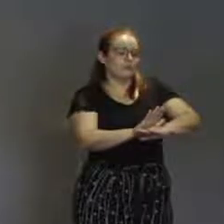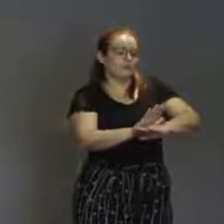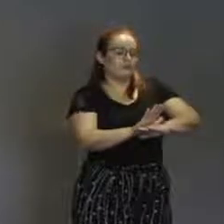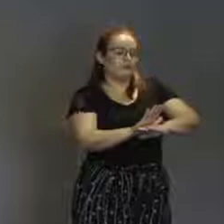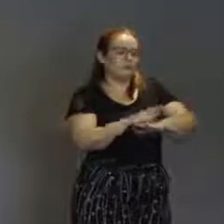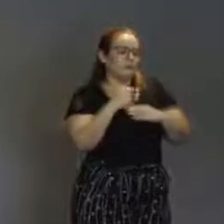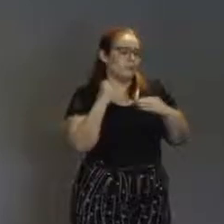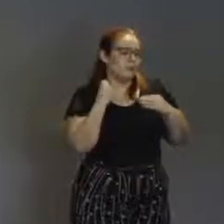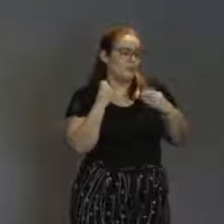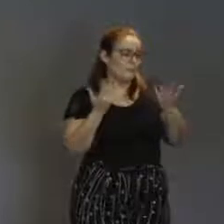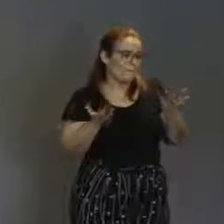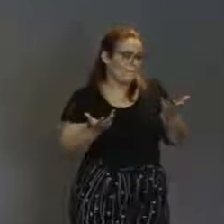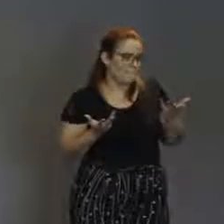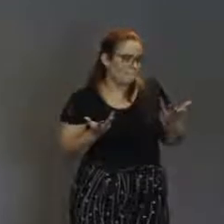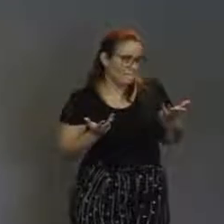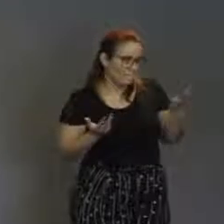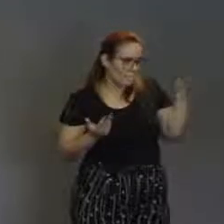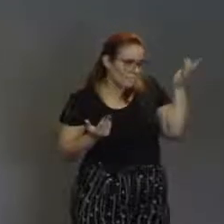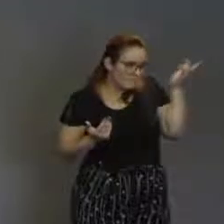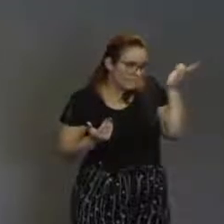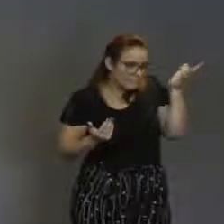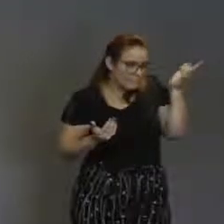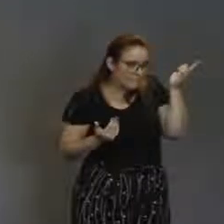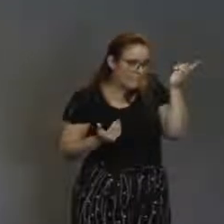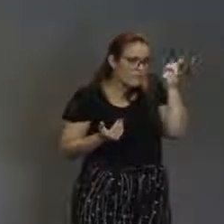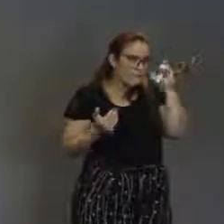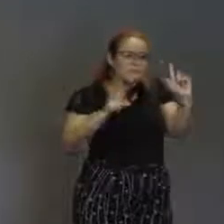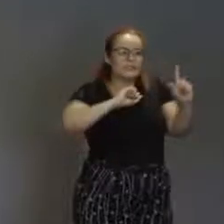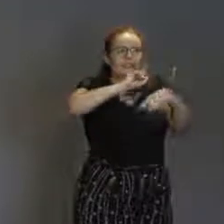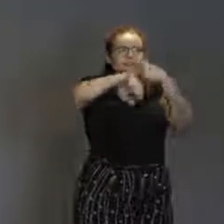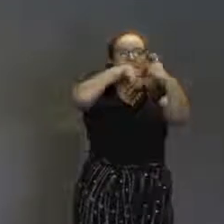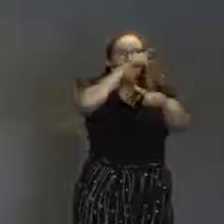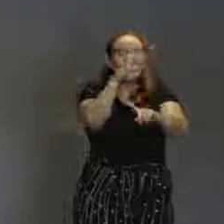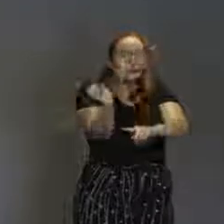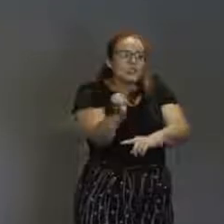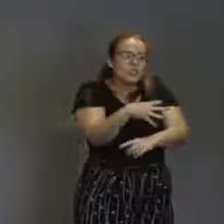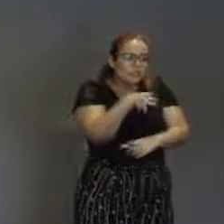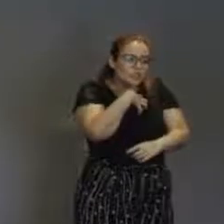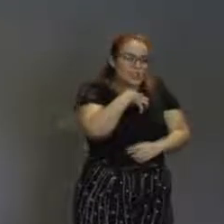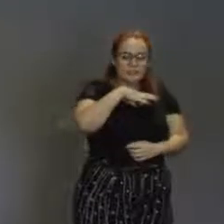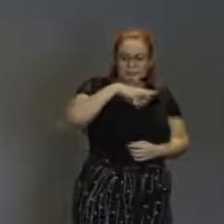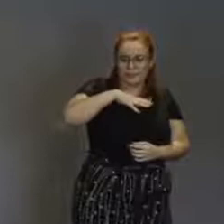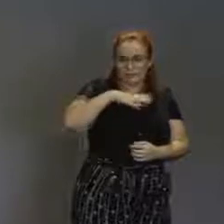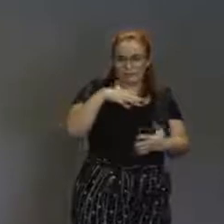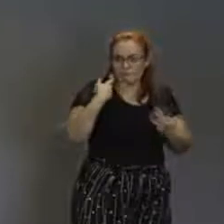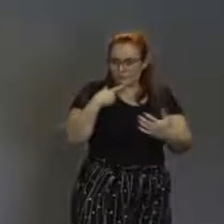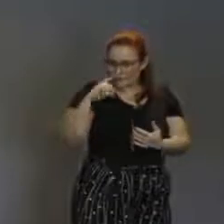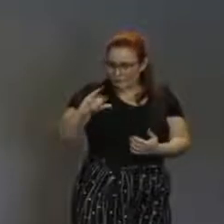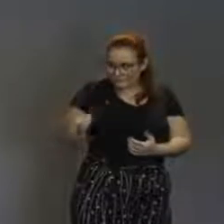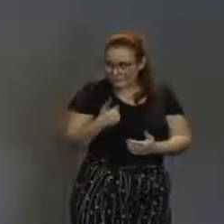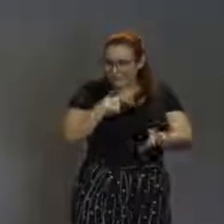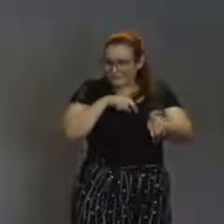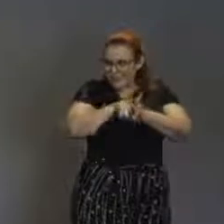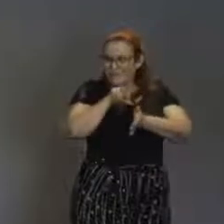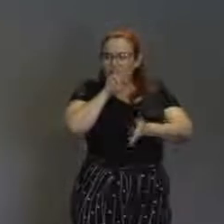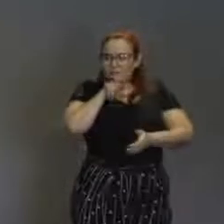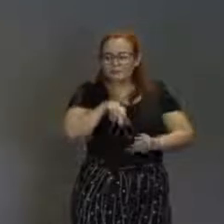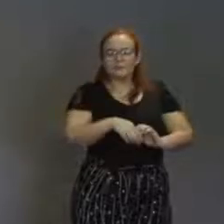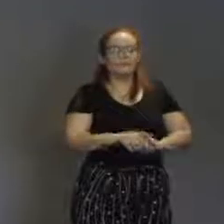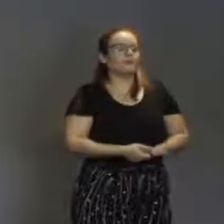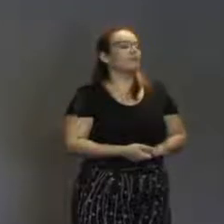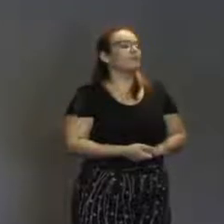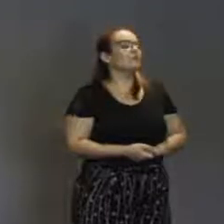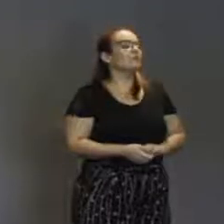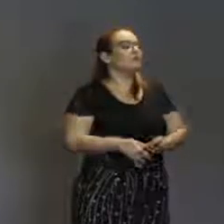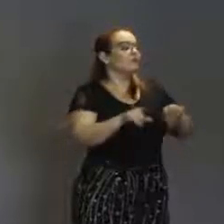para essa reinvenção da cidade. Então, vamos já atender essa pergunta. E